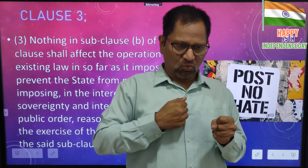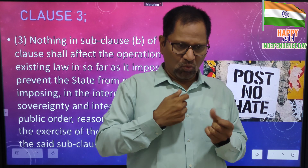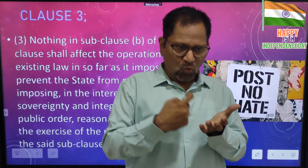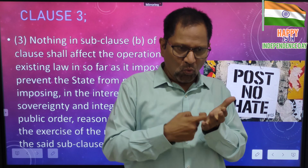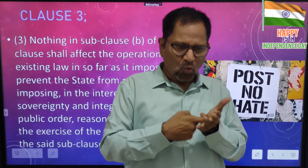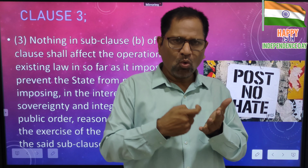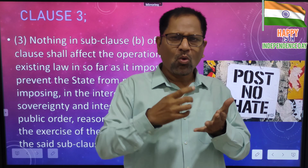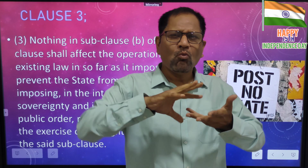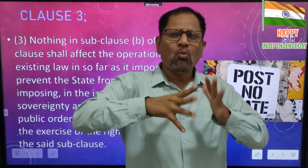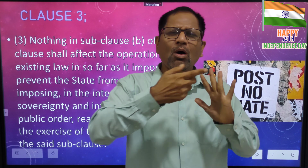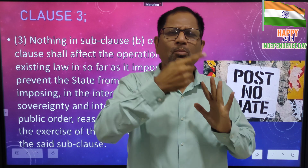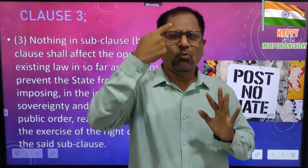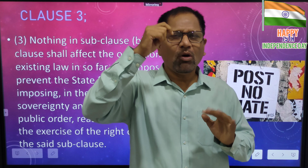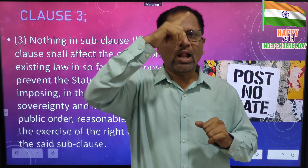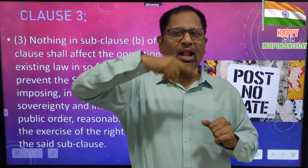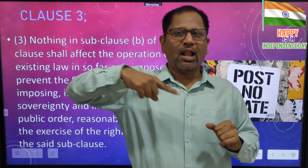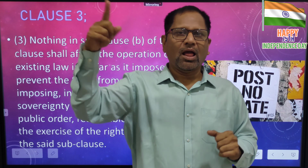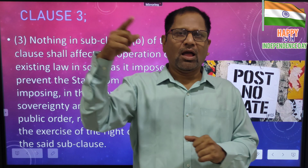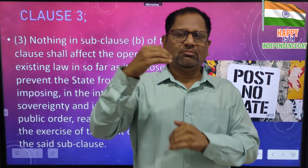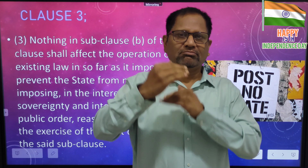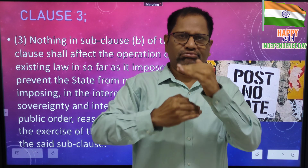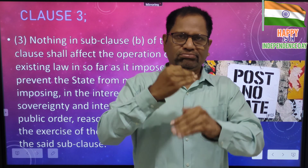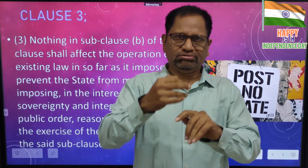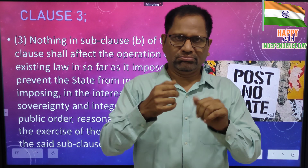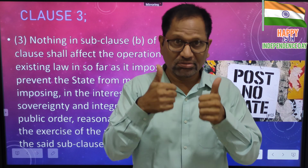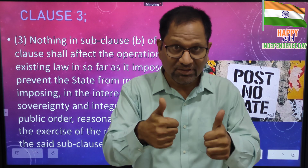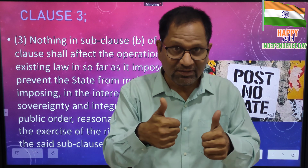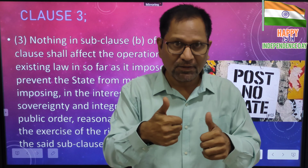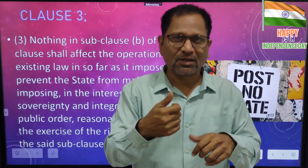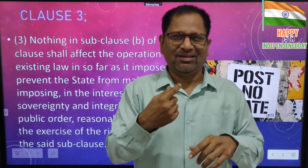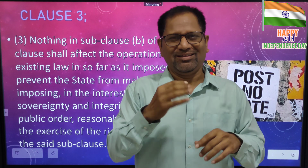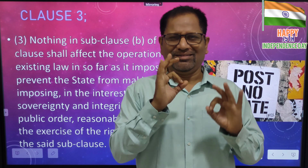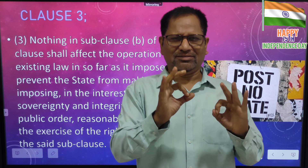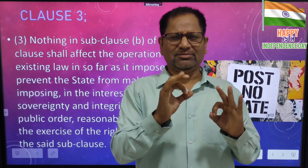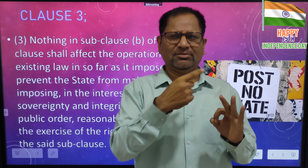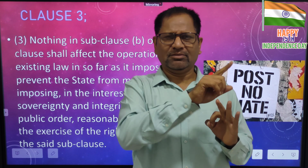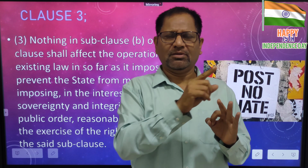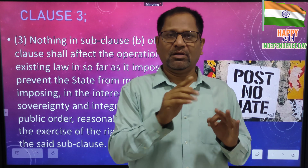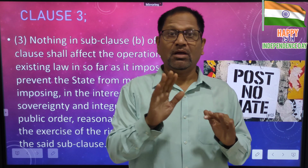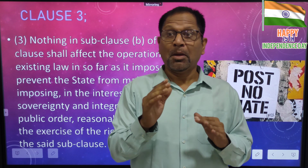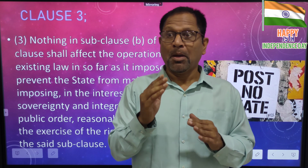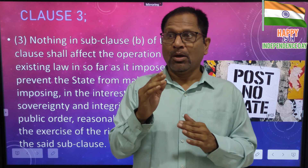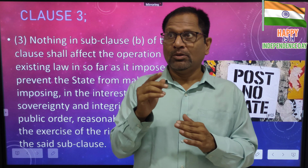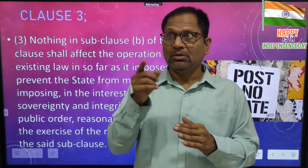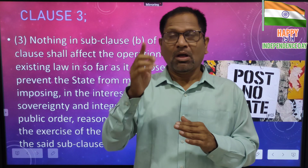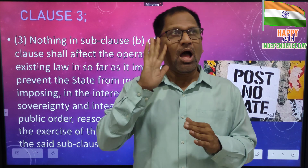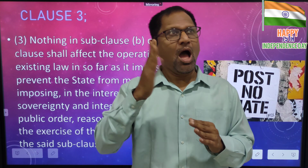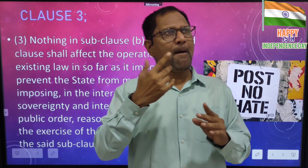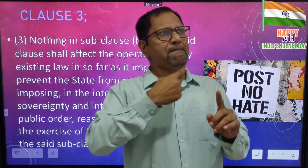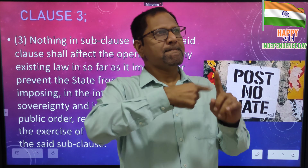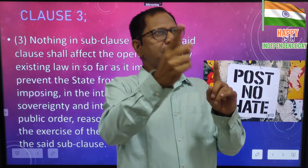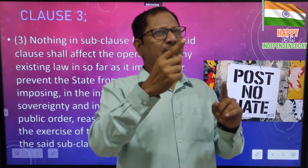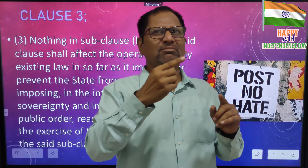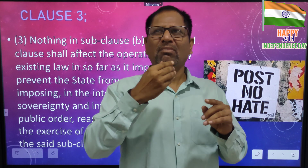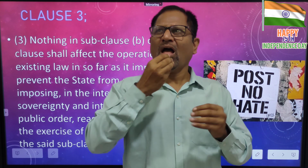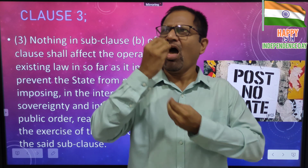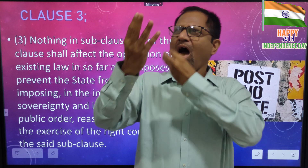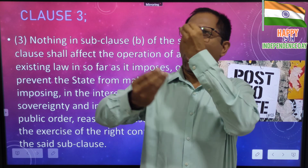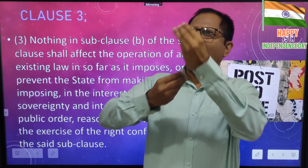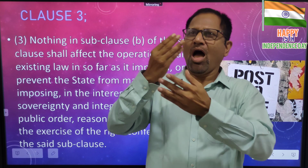in the interest of the sovereignty and integrity of India or public order reasonable restrictions on the exercise of the rights